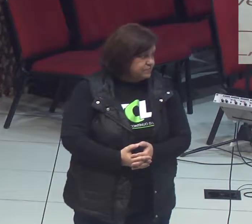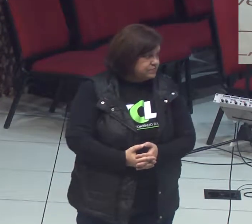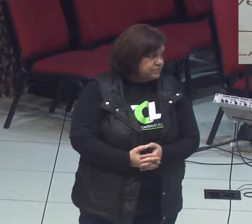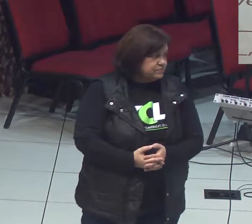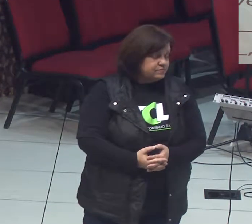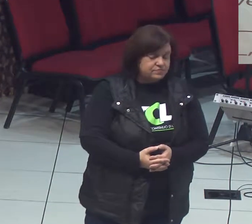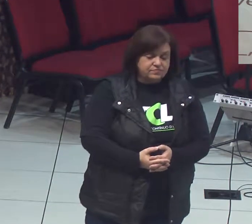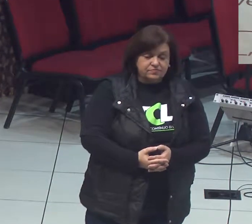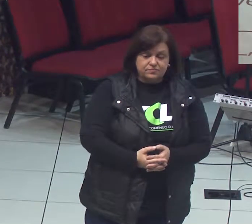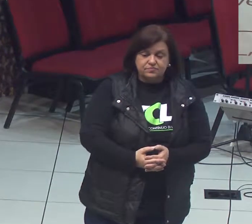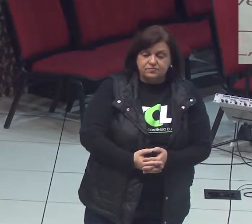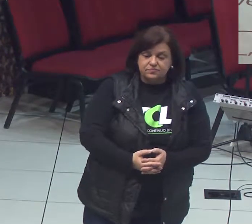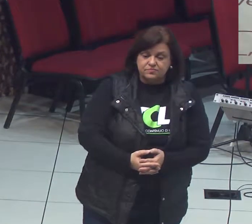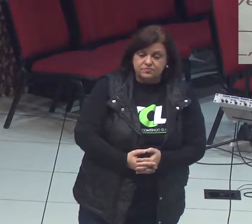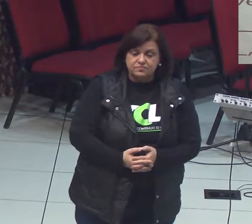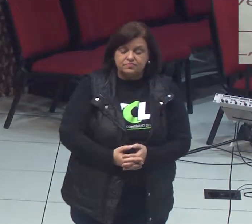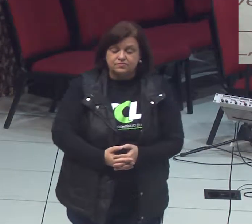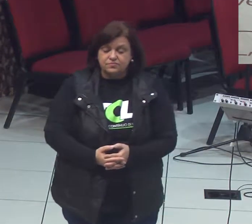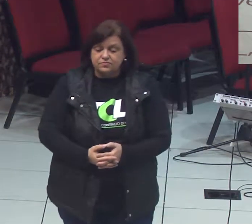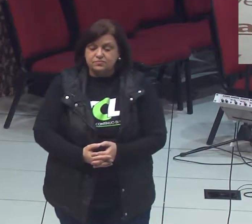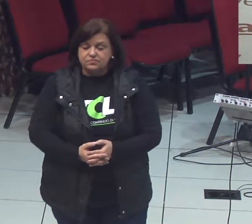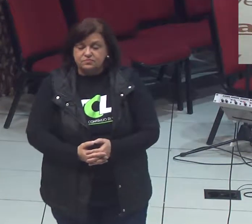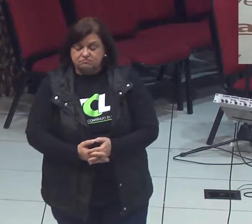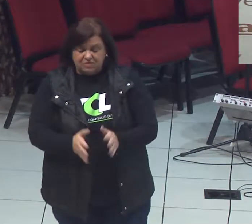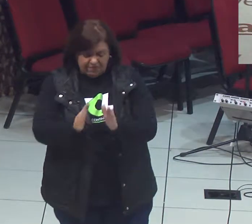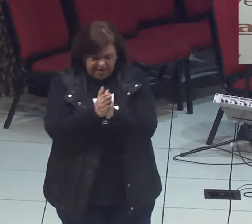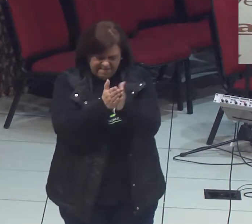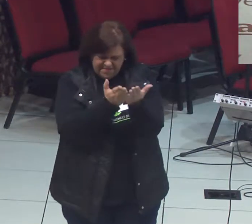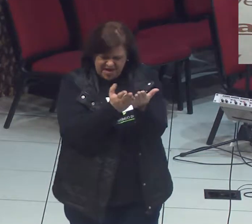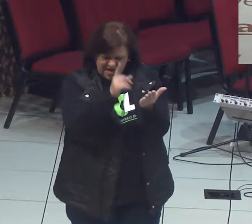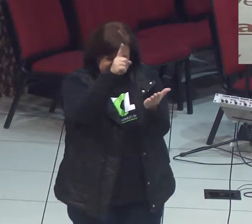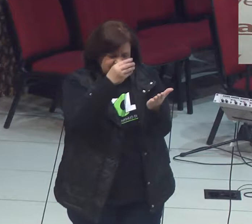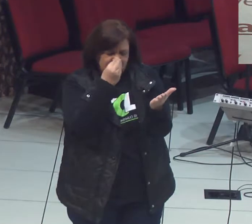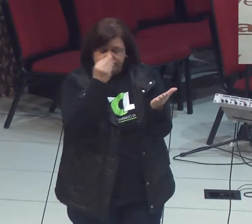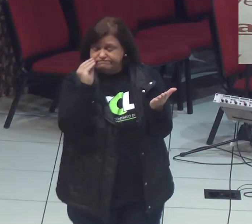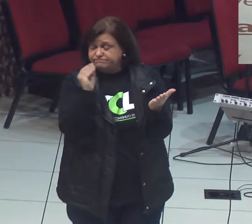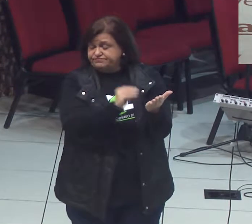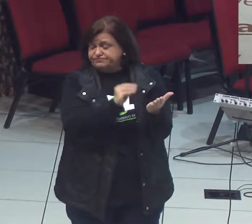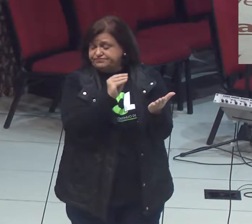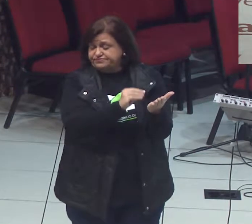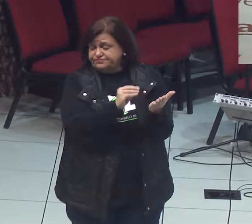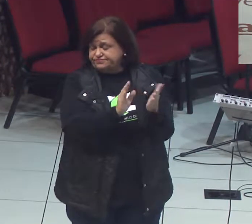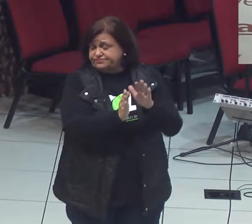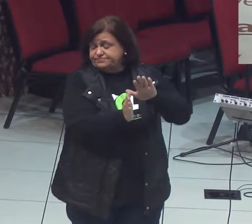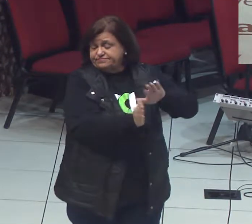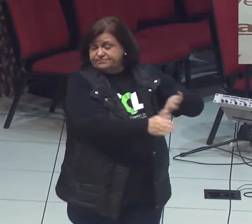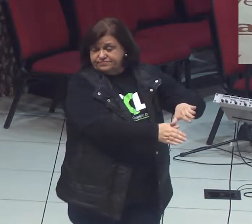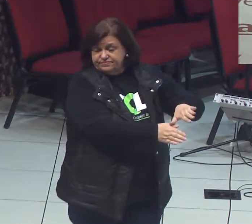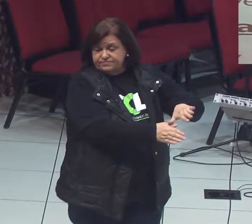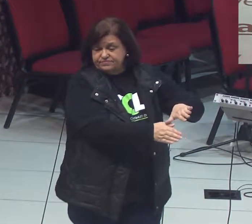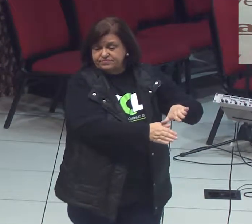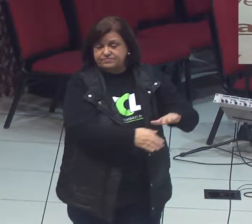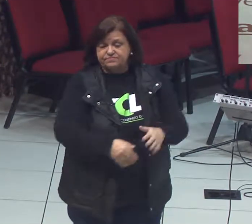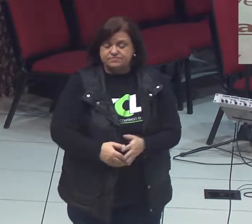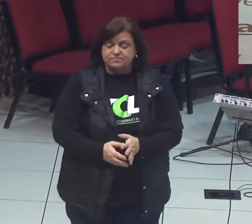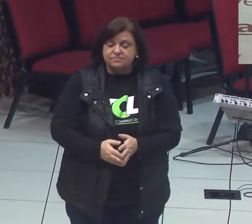a sua palavra. É a terceira lacuna para ser preenchida.